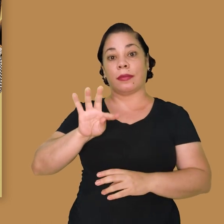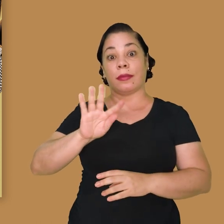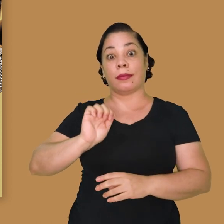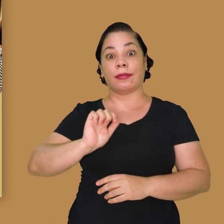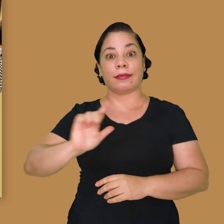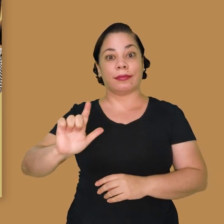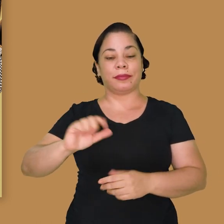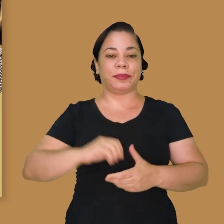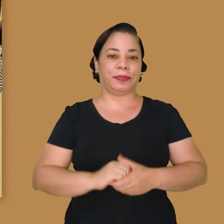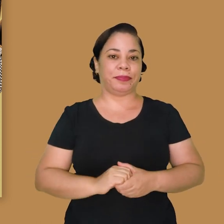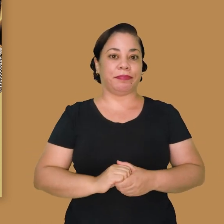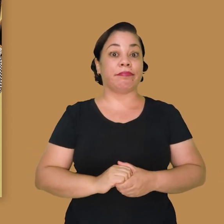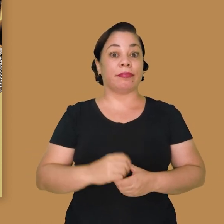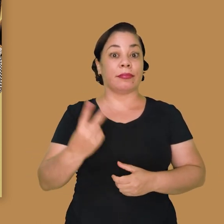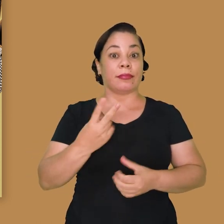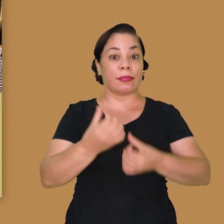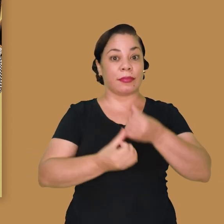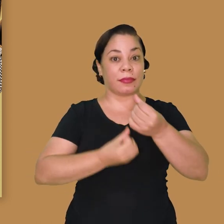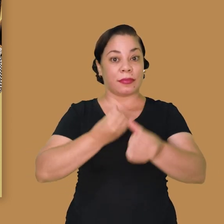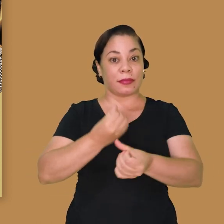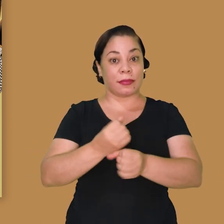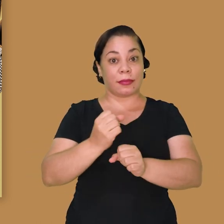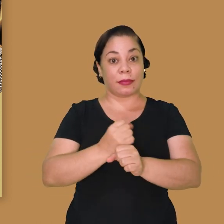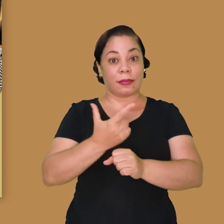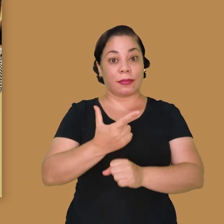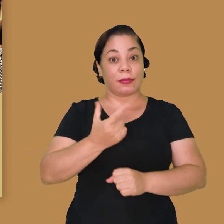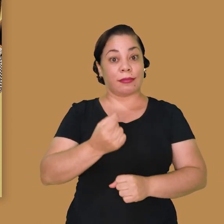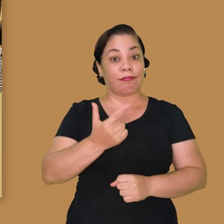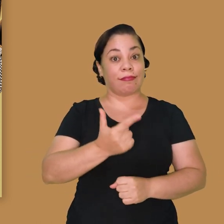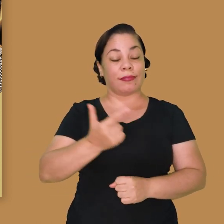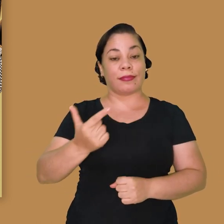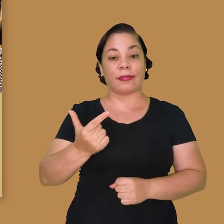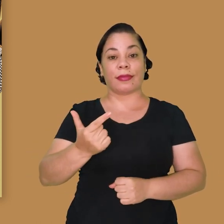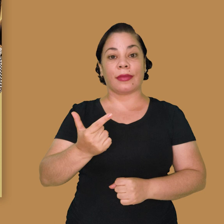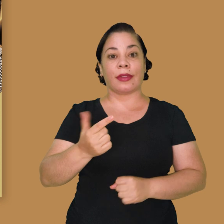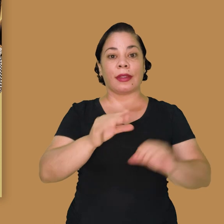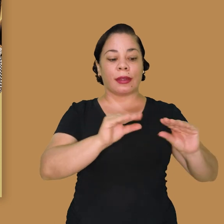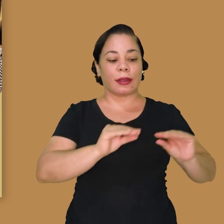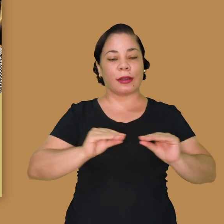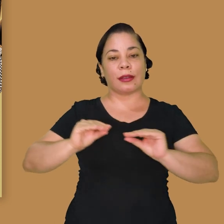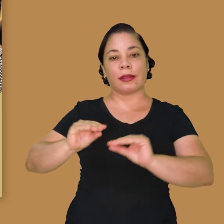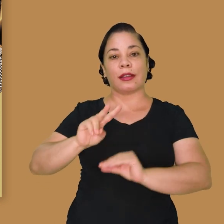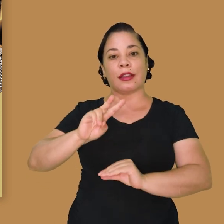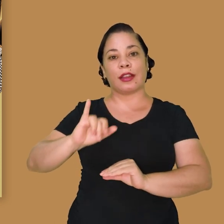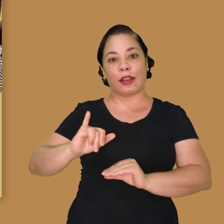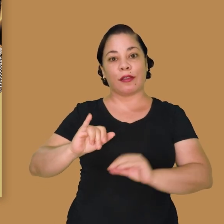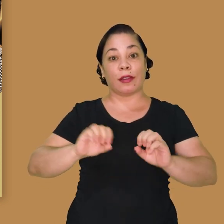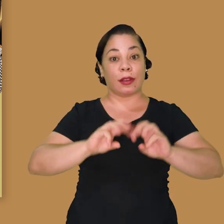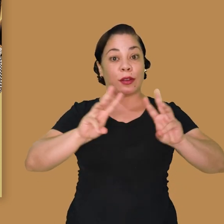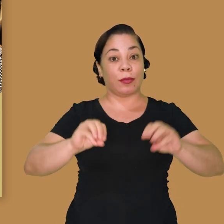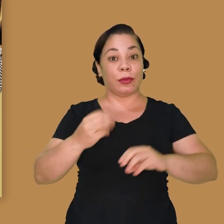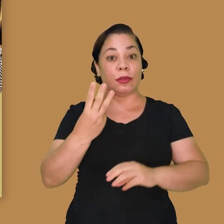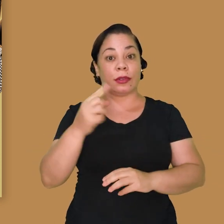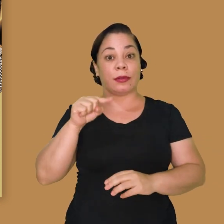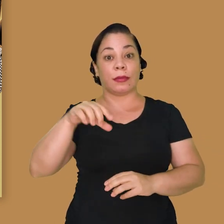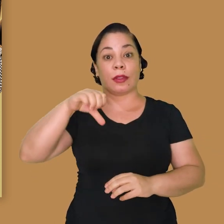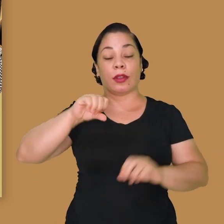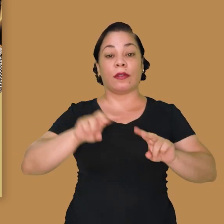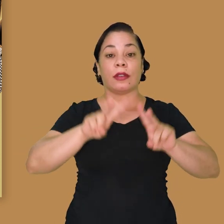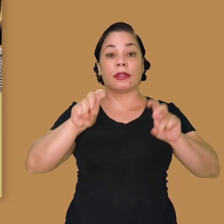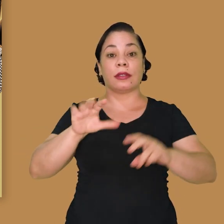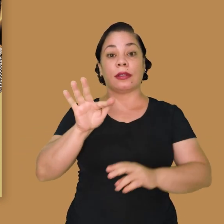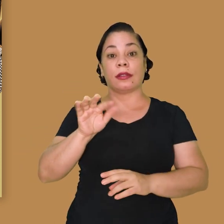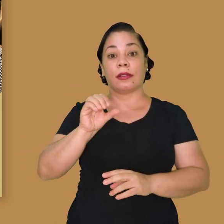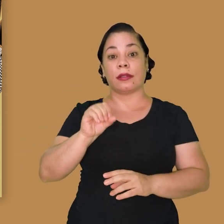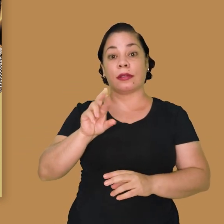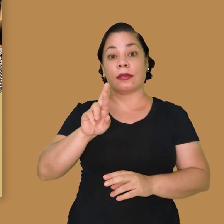o tema ecention a partir do segundo semestre de 2022 nós estamos migrando para a versão 3.9